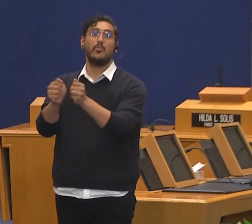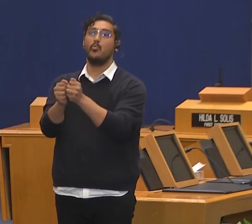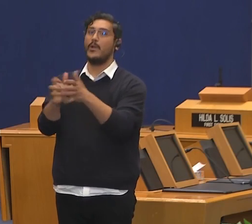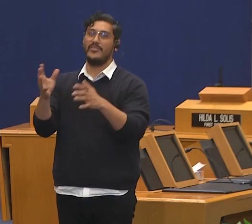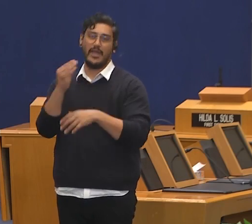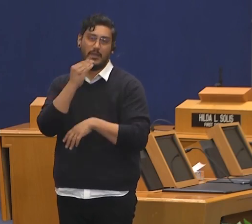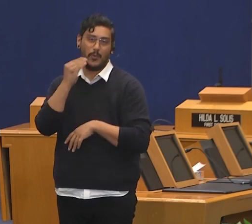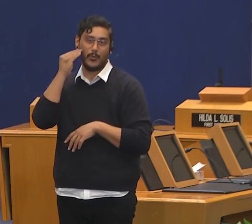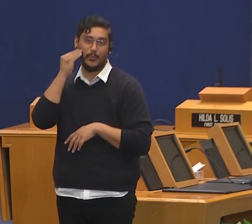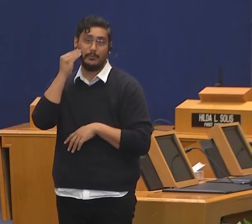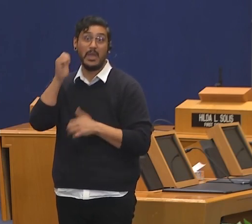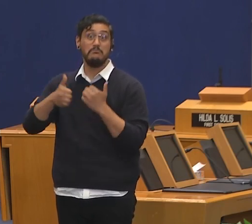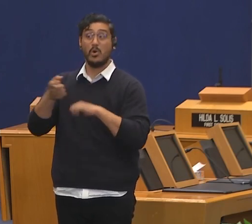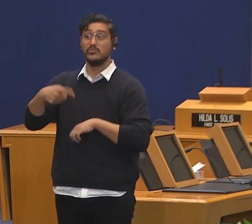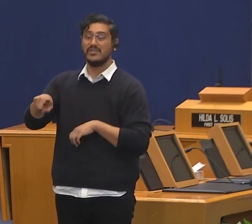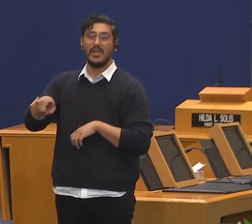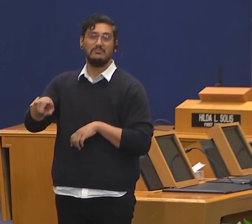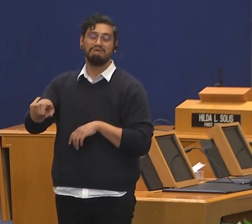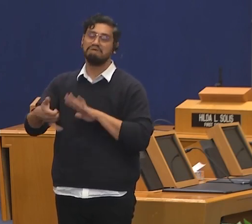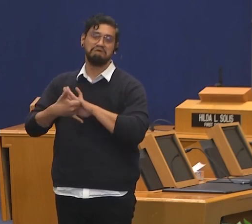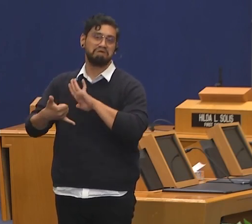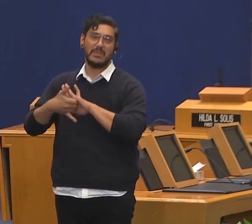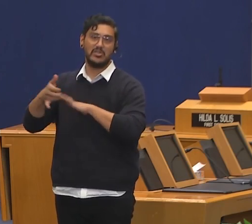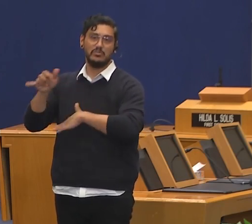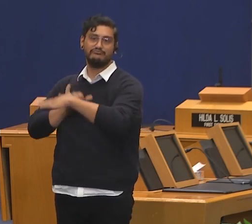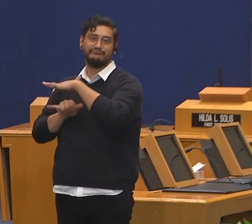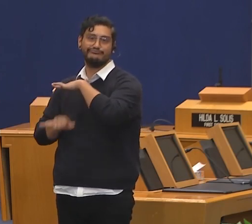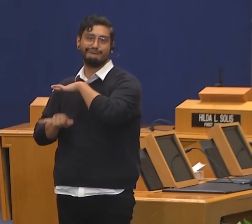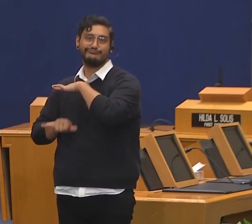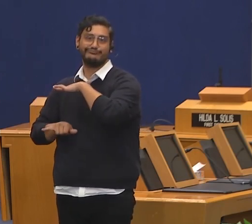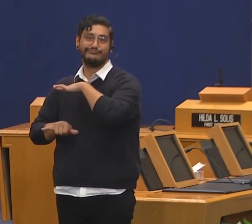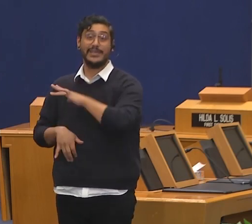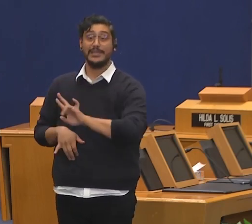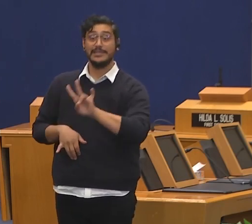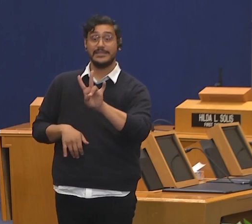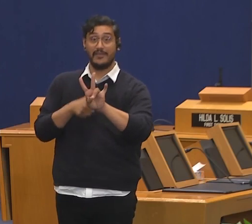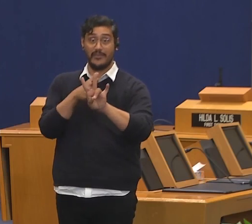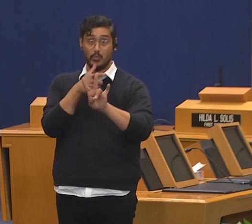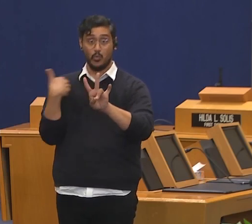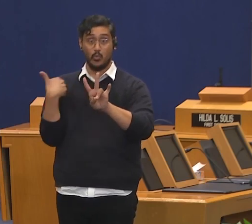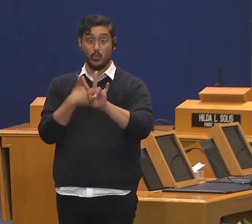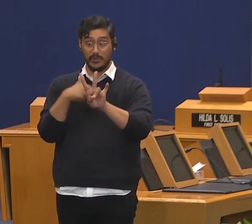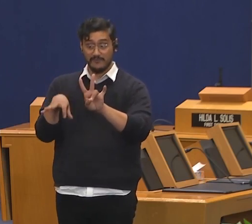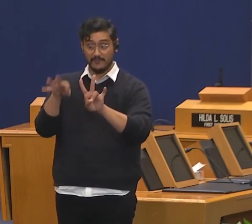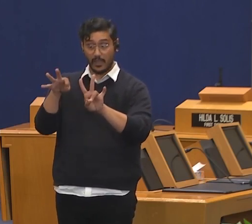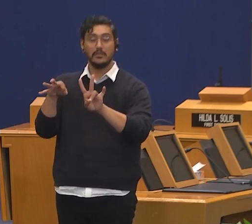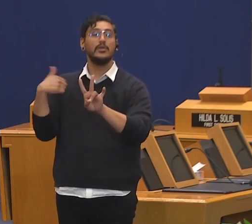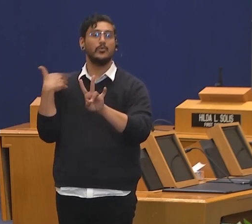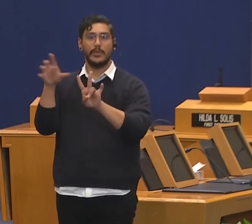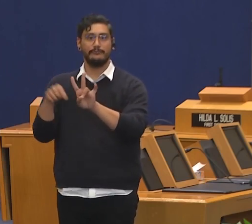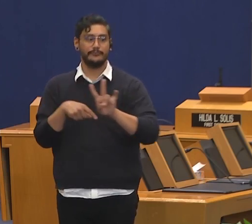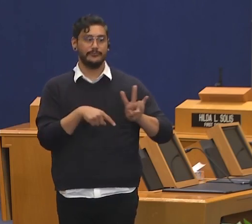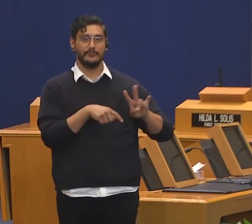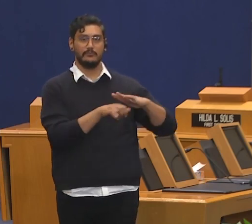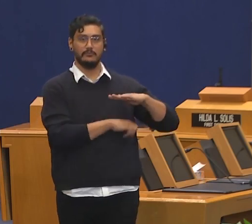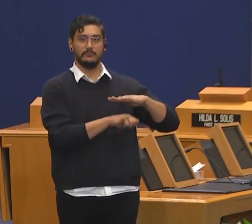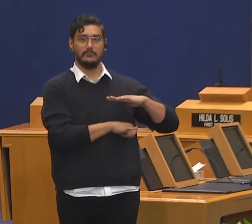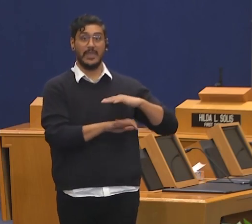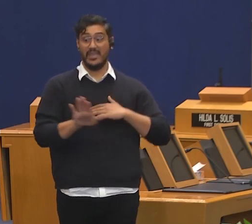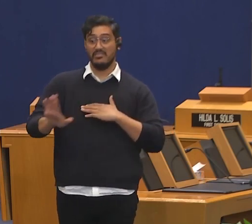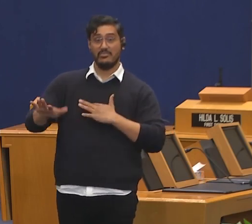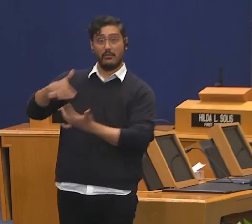no tenía refugio. Los 7 que fueron protegidos están adecuadamente aislados y los contactos cercanos